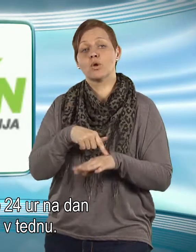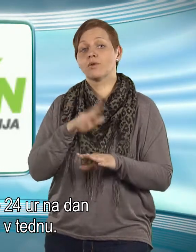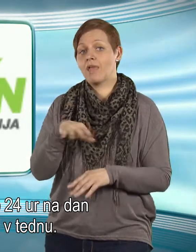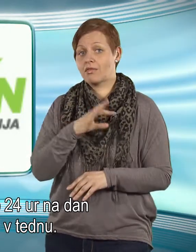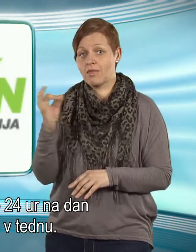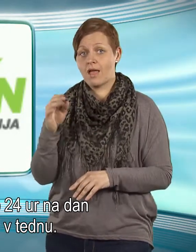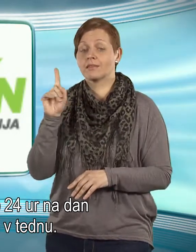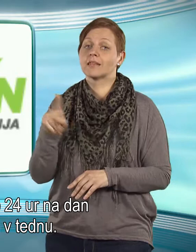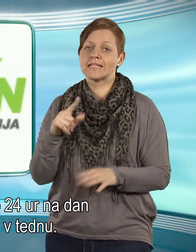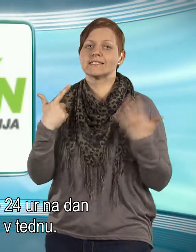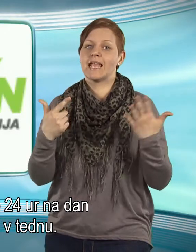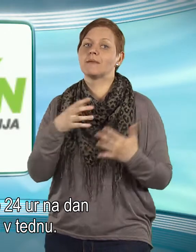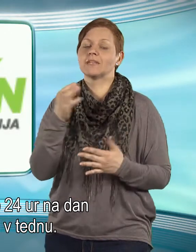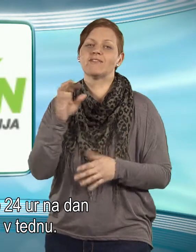in 7 dni v tednu.